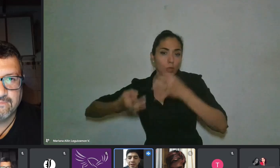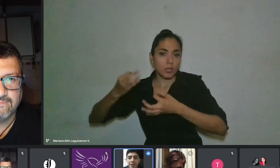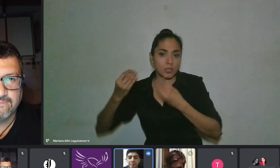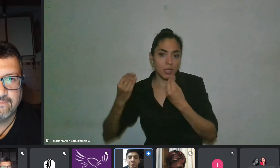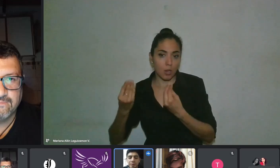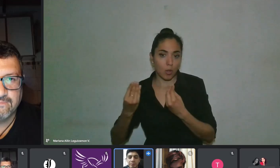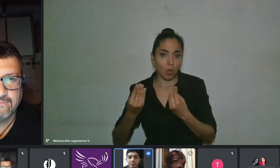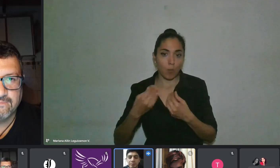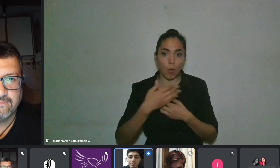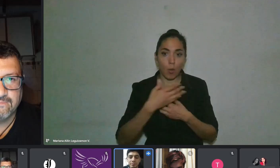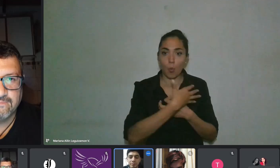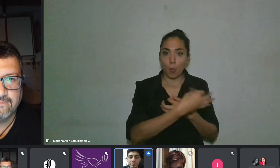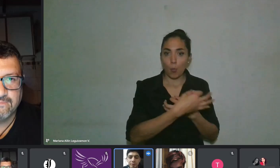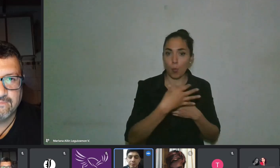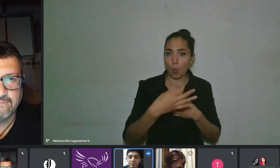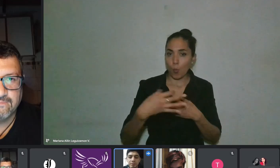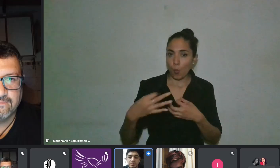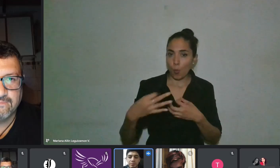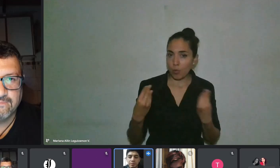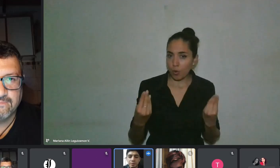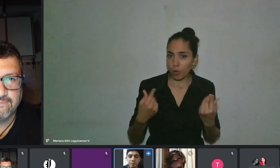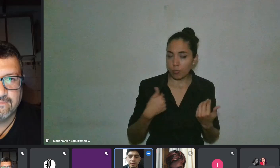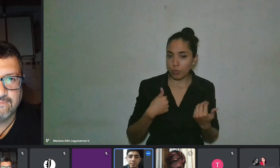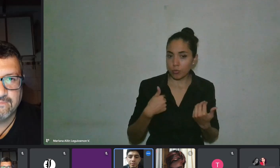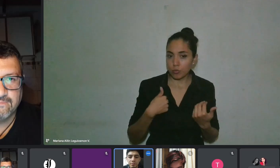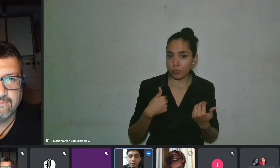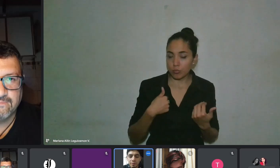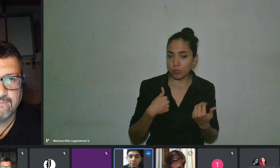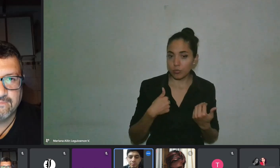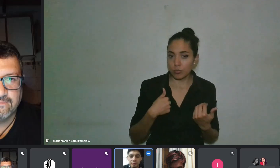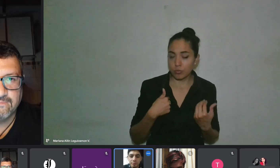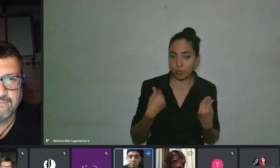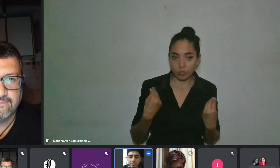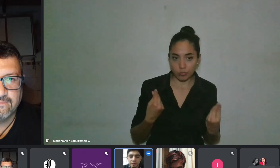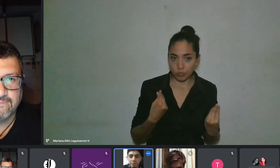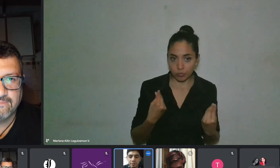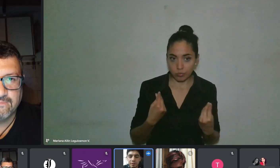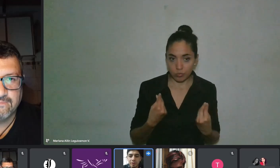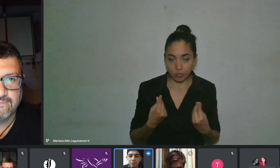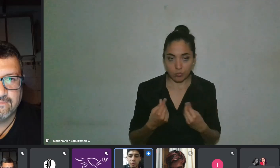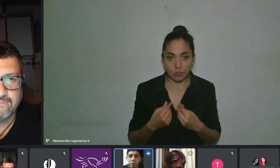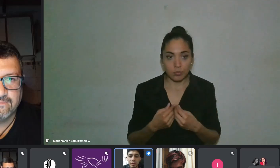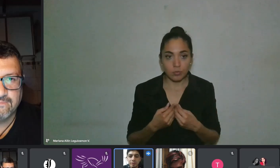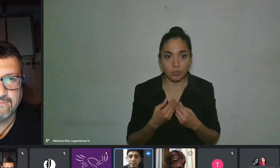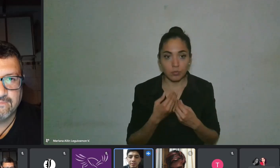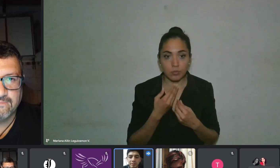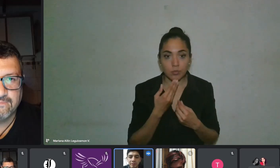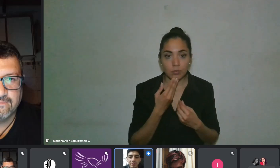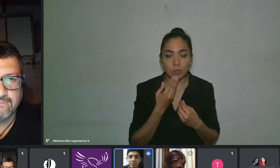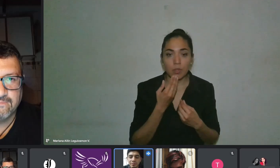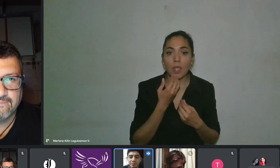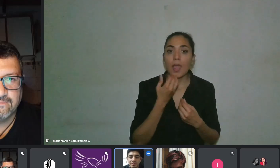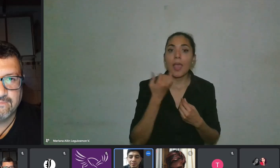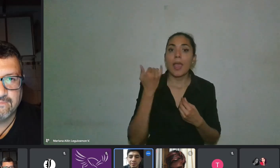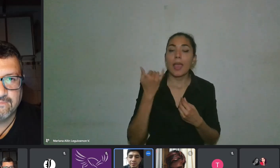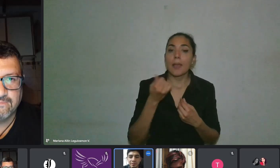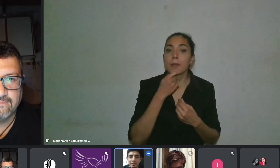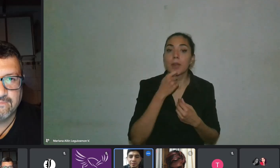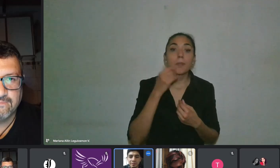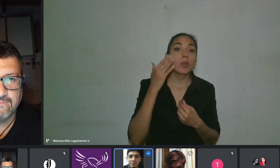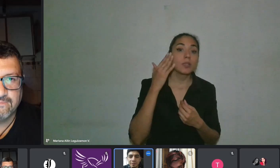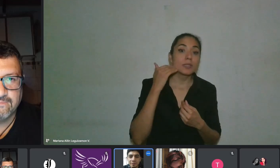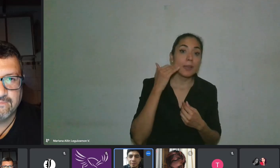se manejan ahí? Porque, bueno, yo tema de judicial mucho no entiendo. O sea, hay un juez de Zapala. Uy,